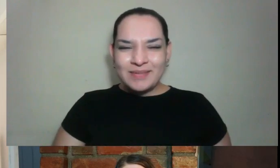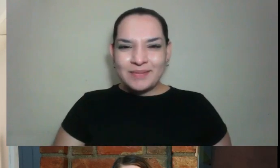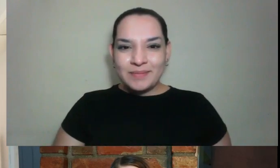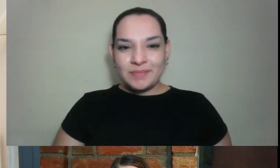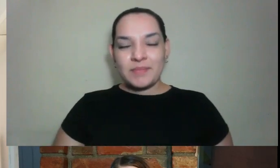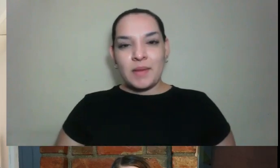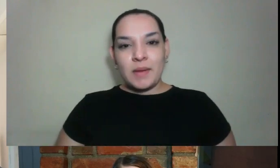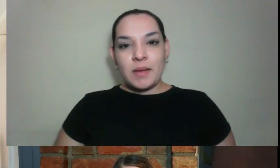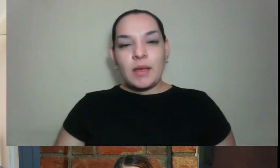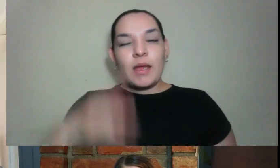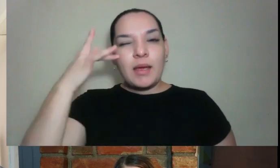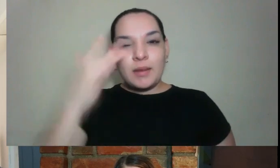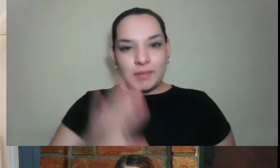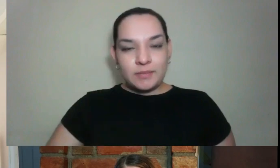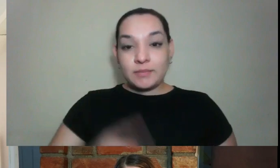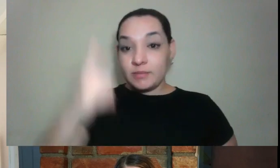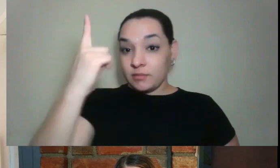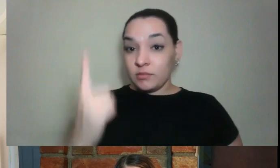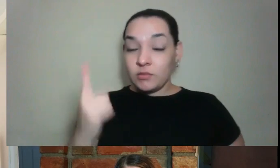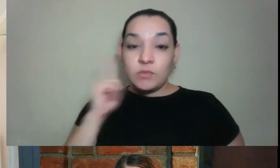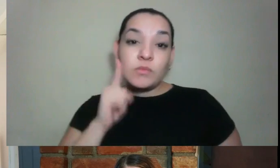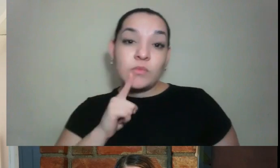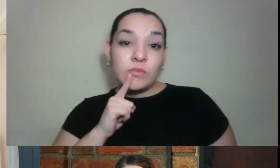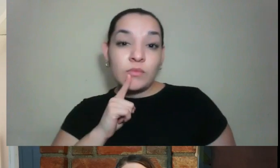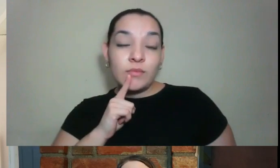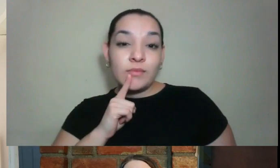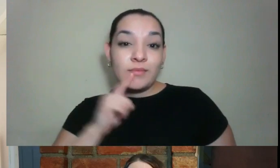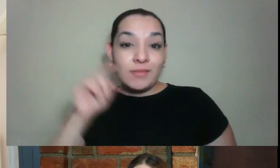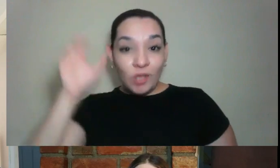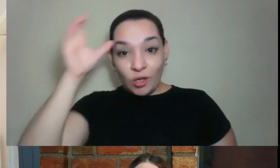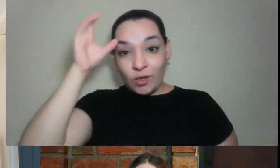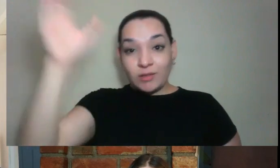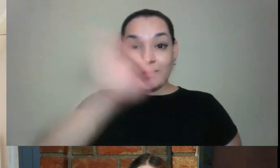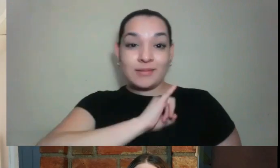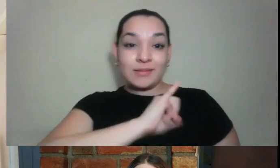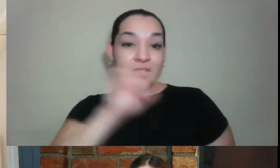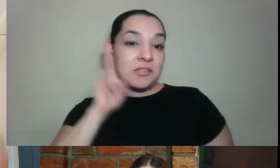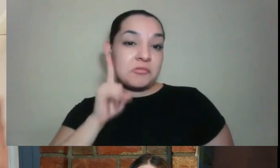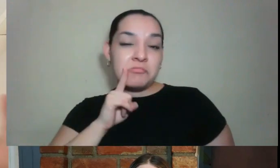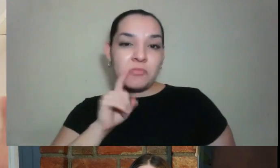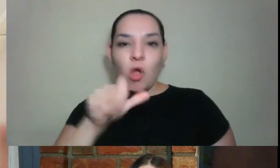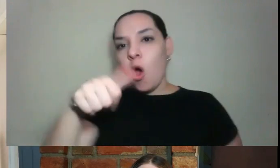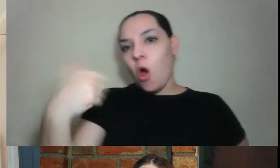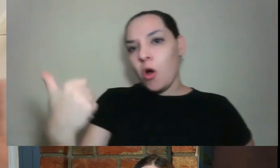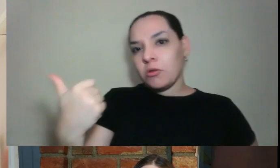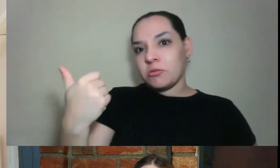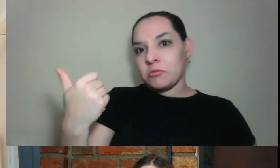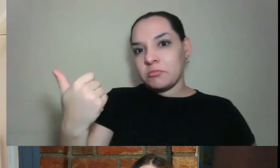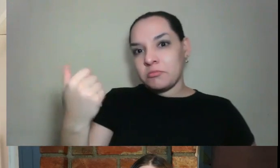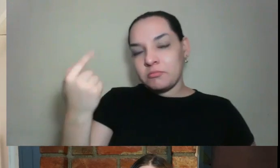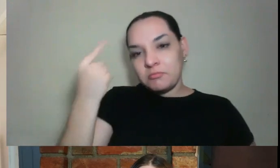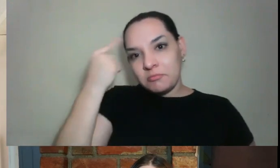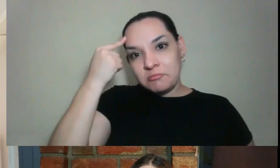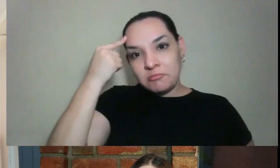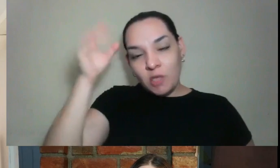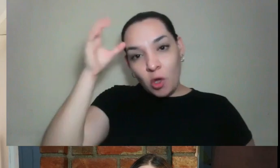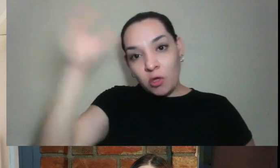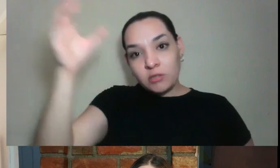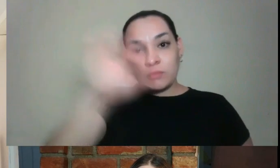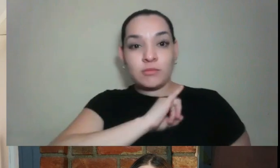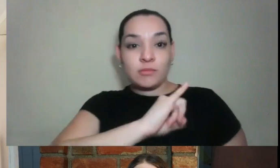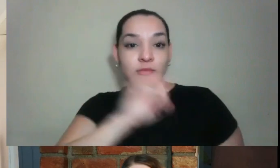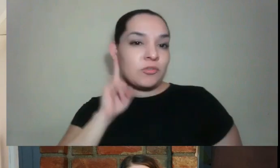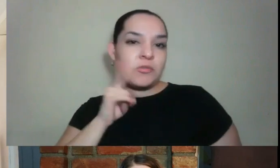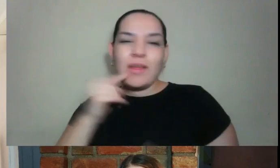Que para algunas personas tener una identidad sorda puede significar algo, para otras personas puede significar